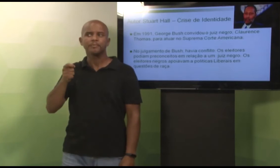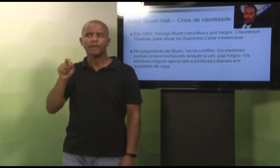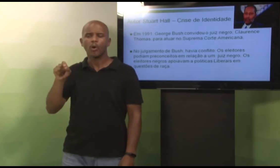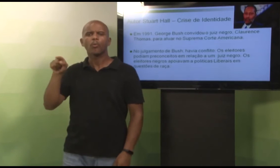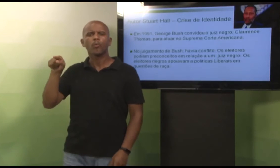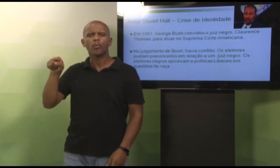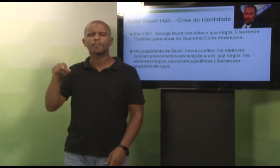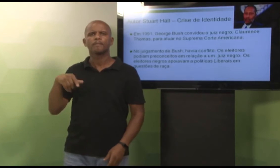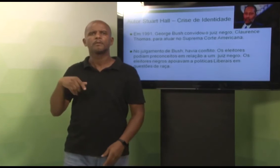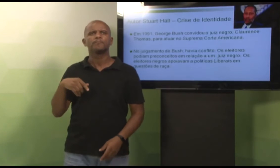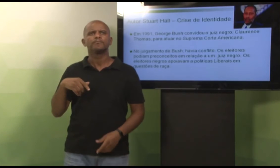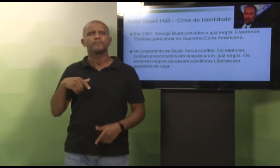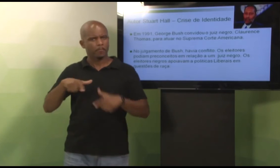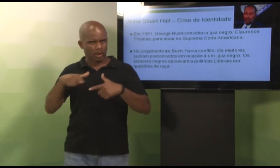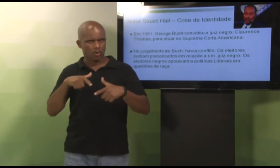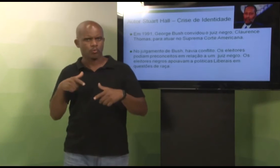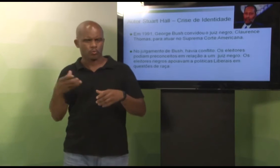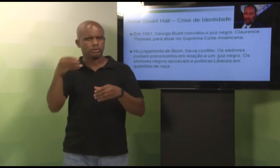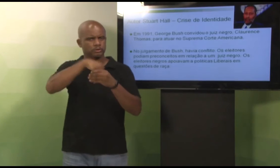muito famoso, um juiz famosíssimo,